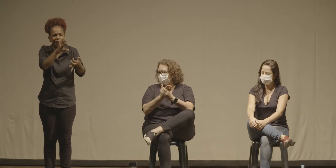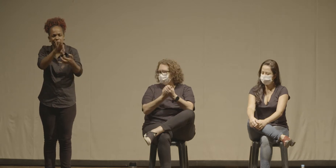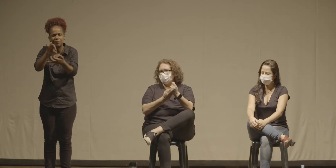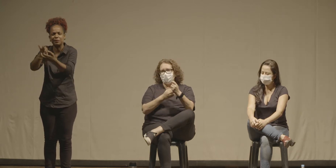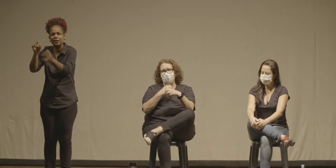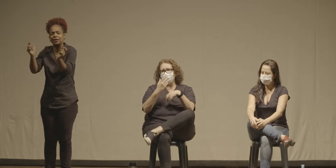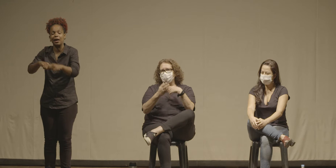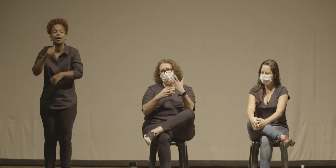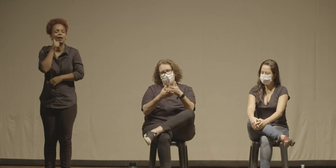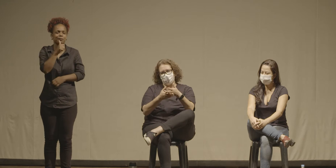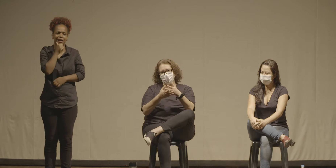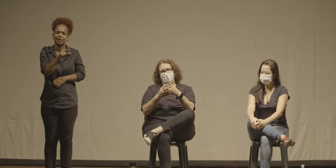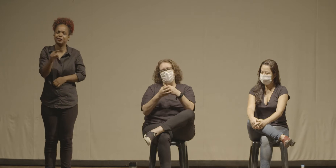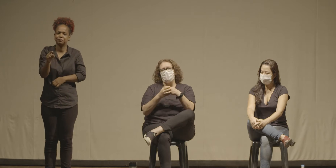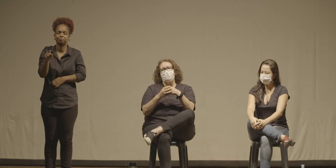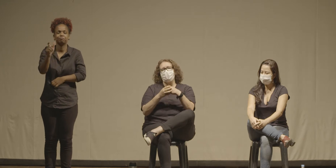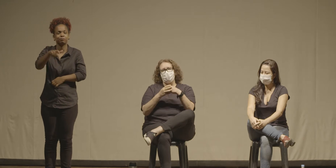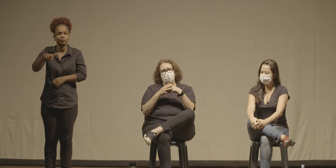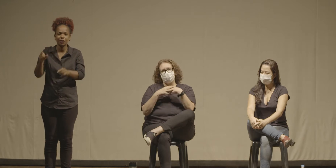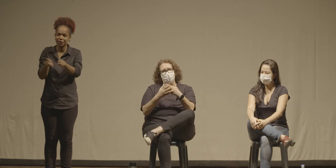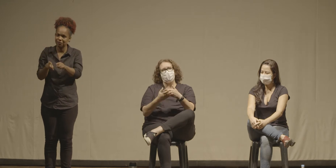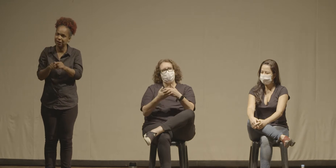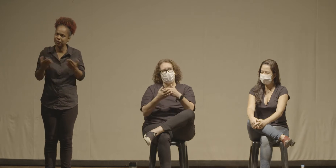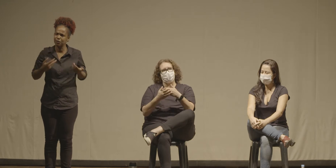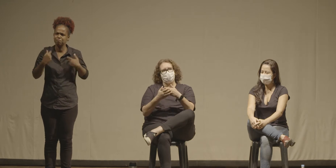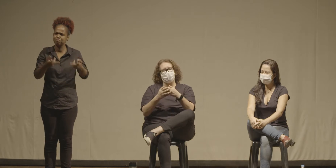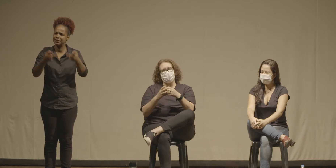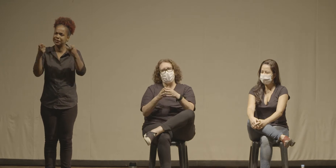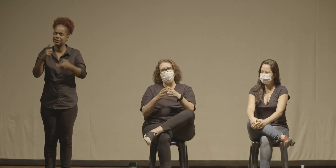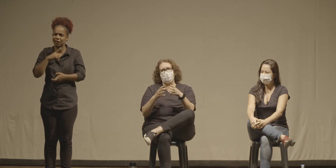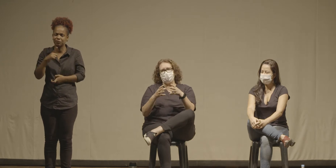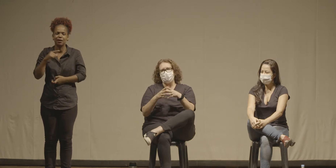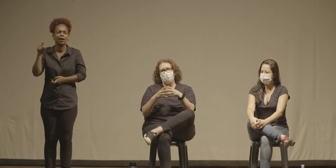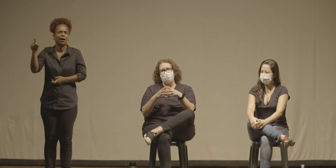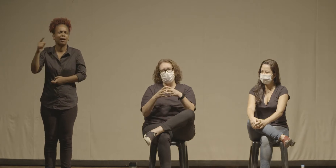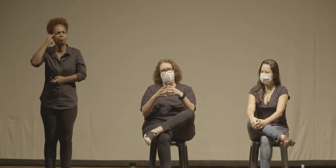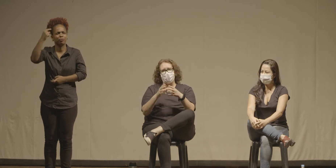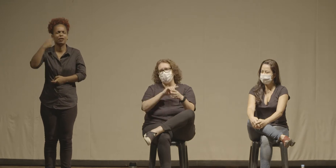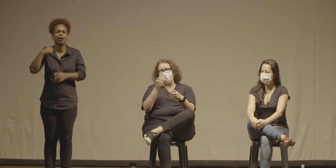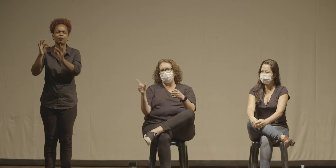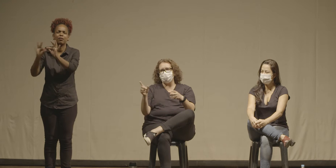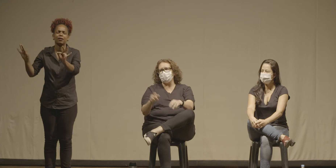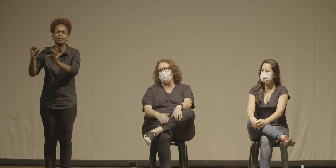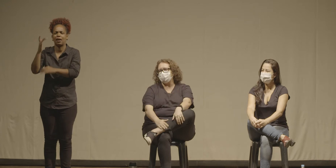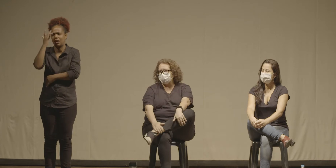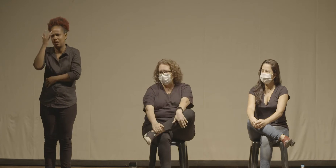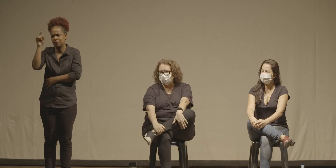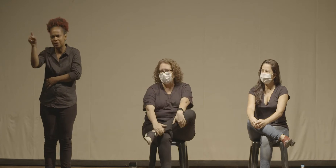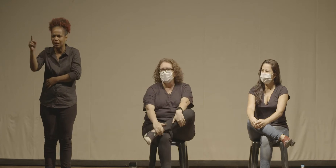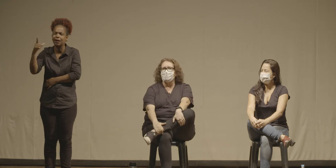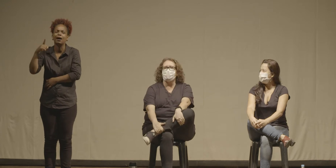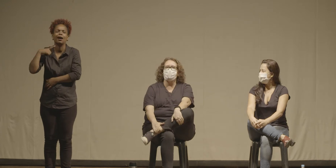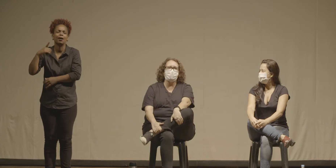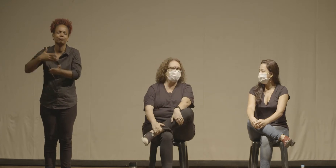entrelaçando, né? E essas mulheres também. Então a gente viu esse ditado árabe como um arco narrativo para a nossa